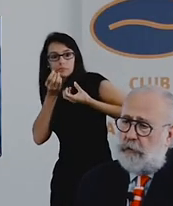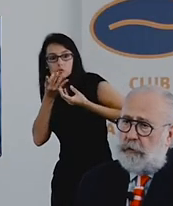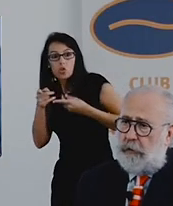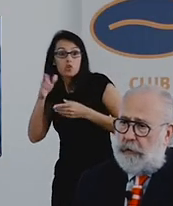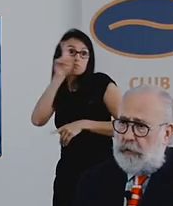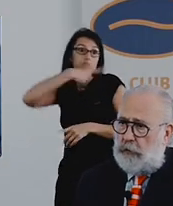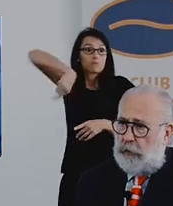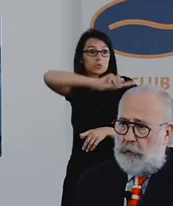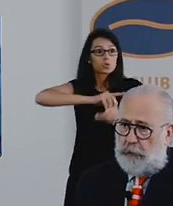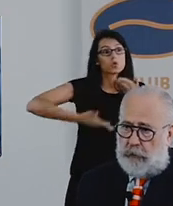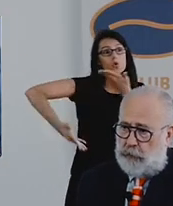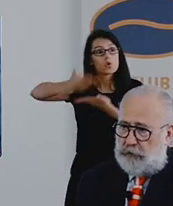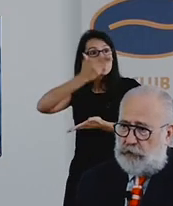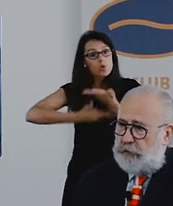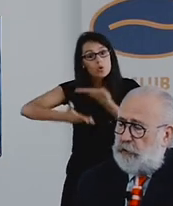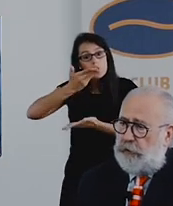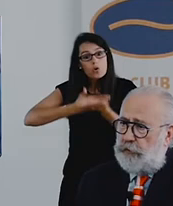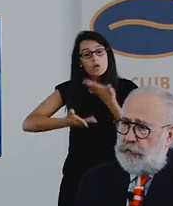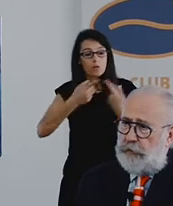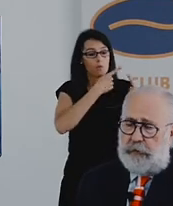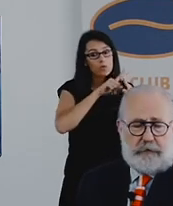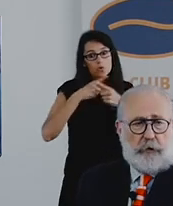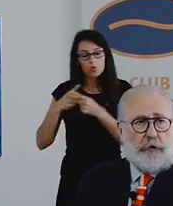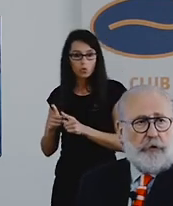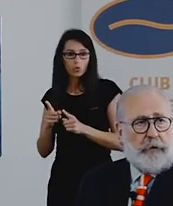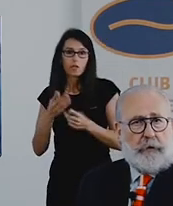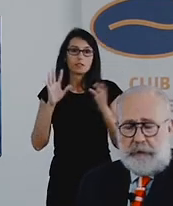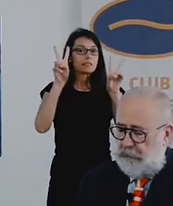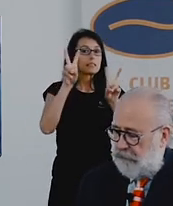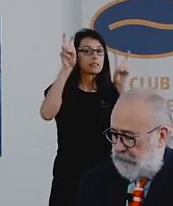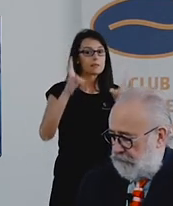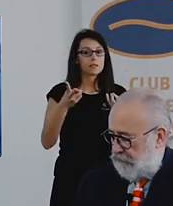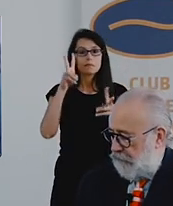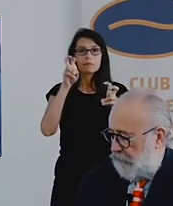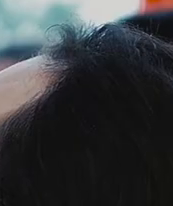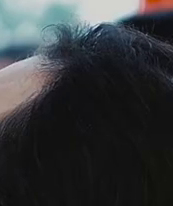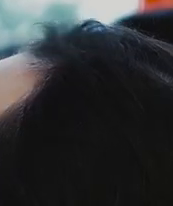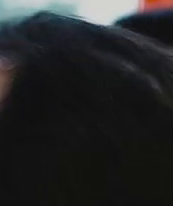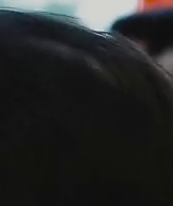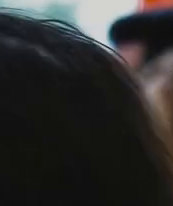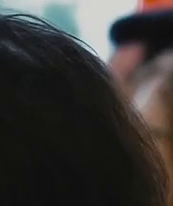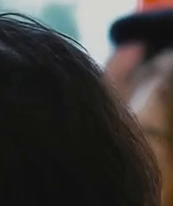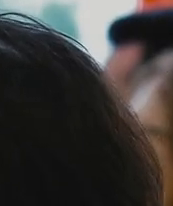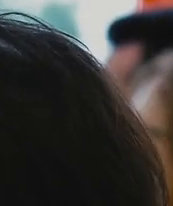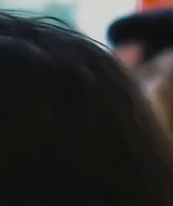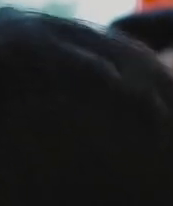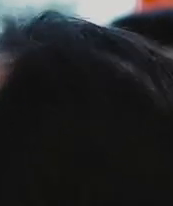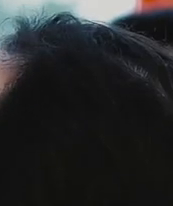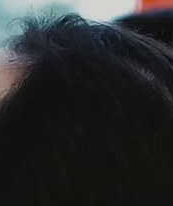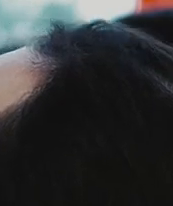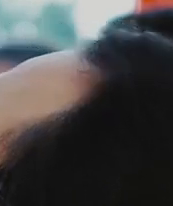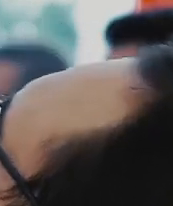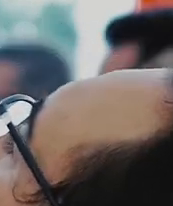colaboramos en muchas cosas con ellos en el desarrollo de este evento, que como